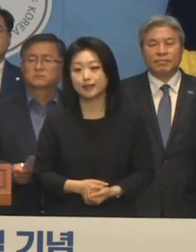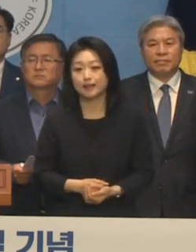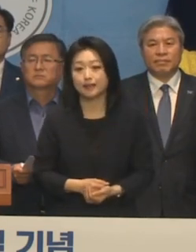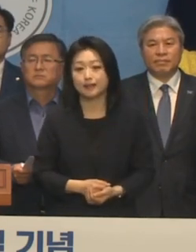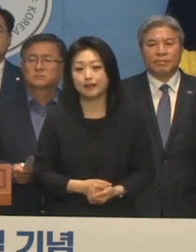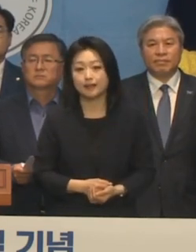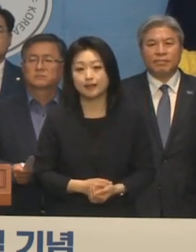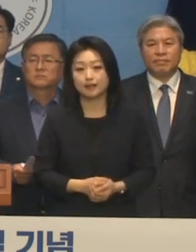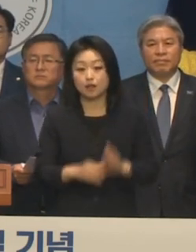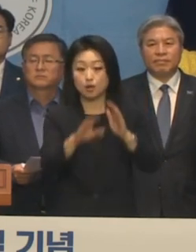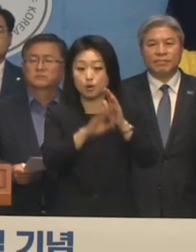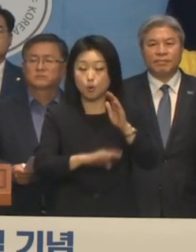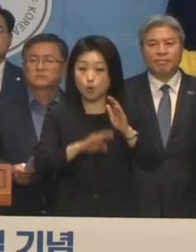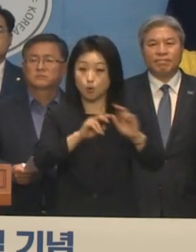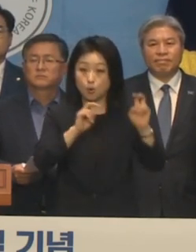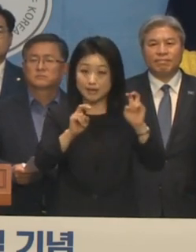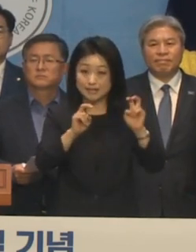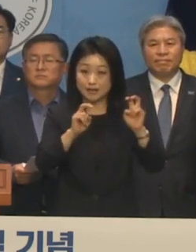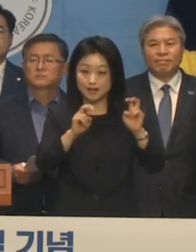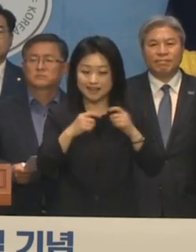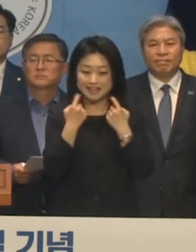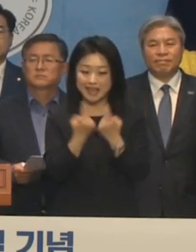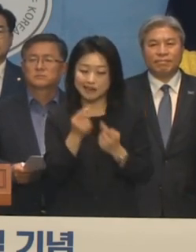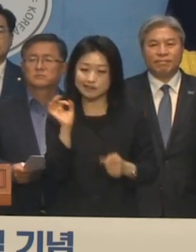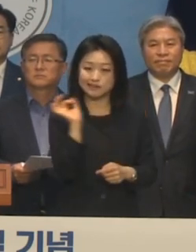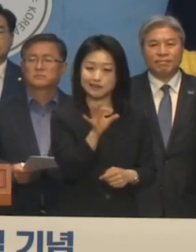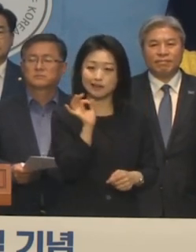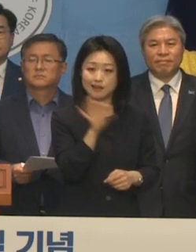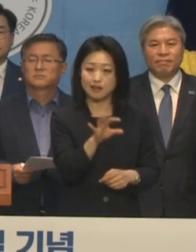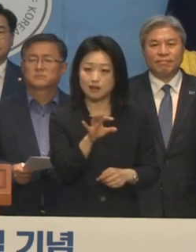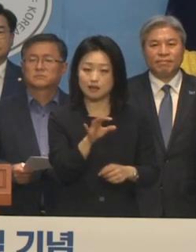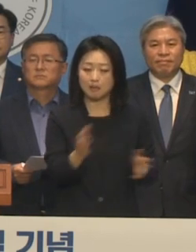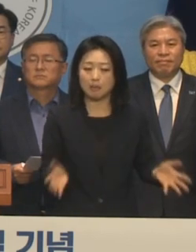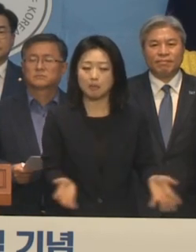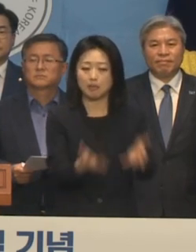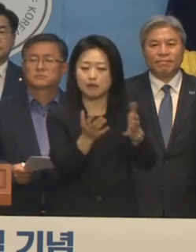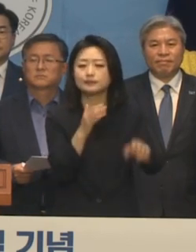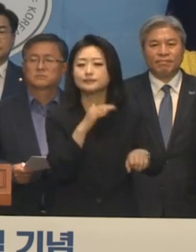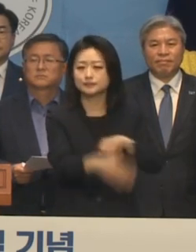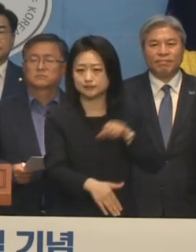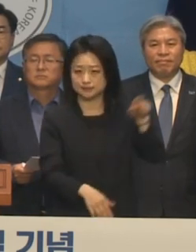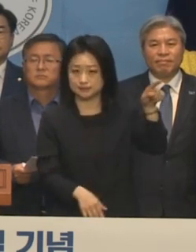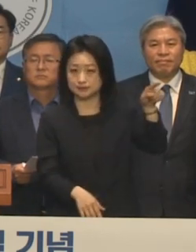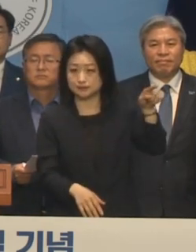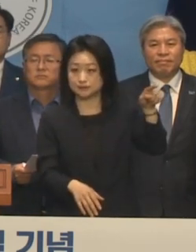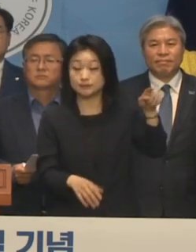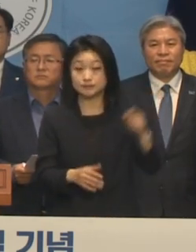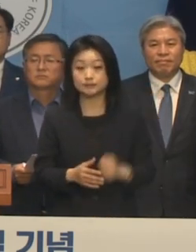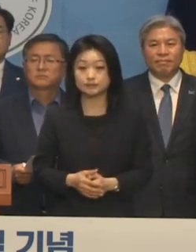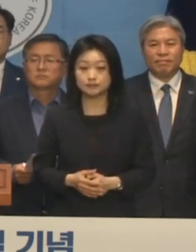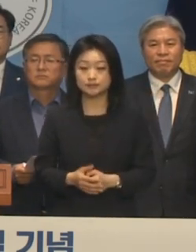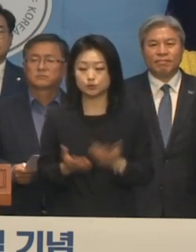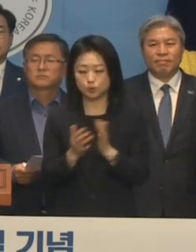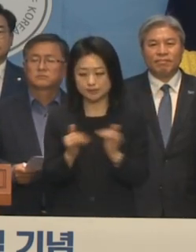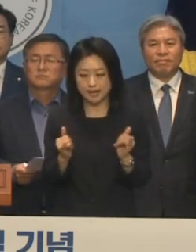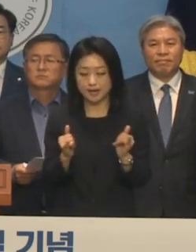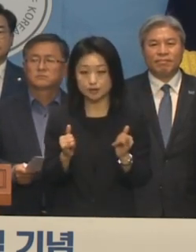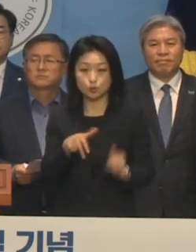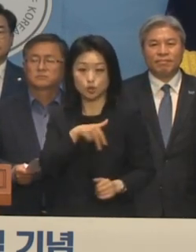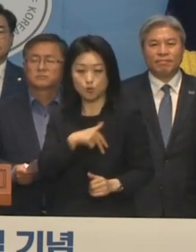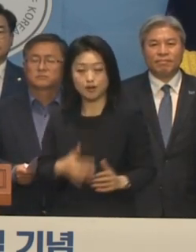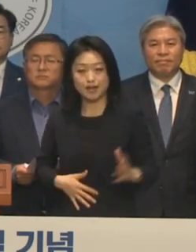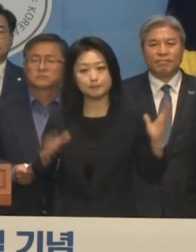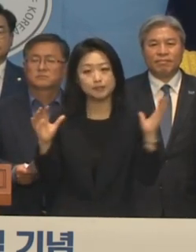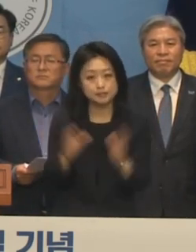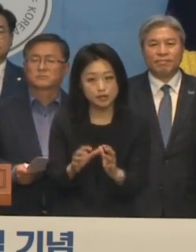윤석열 정권이 공공기관 민영화까지 시도하고 있는 이 시점, 저희들과 노동자들이